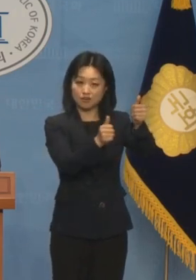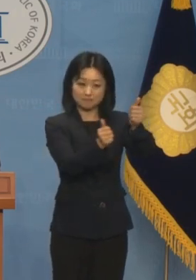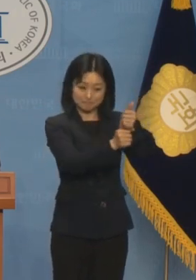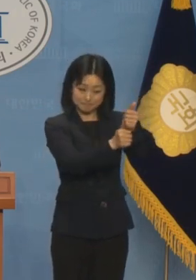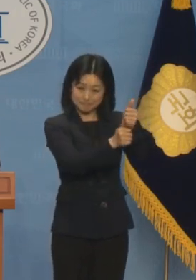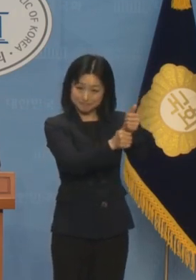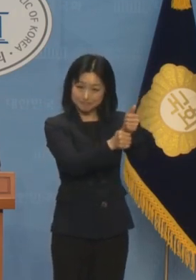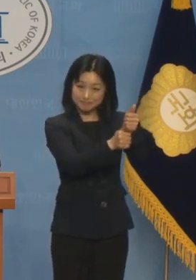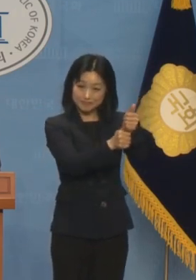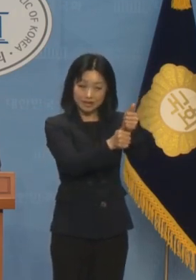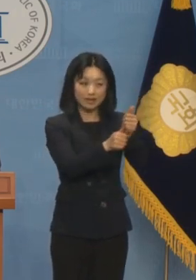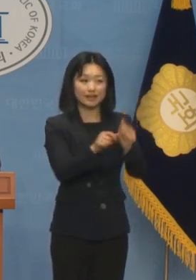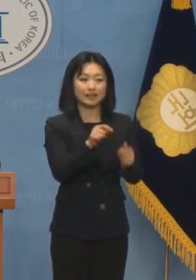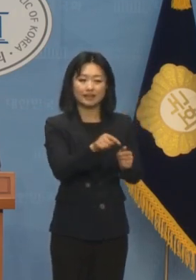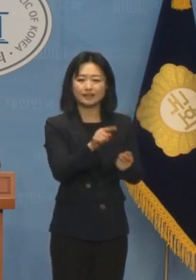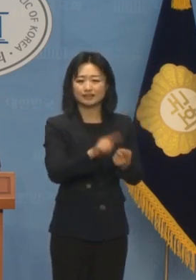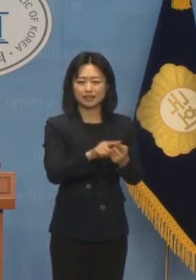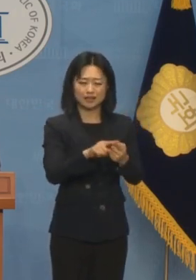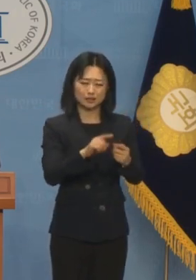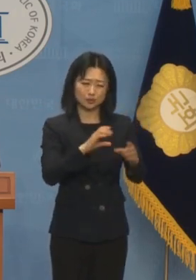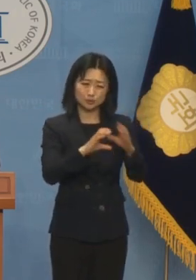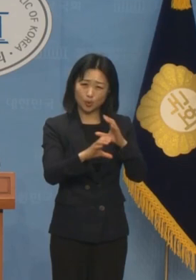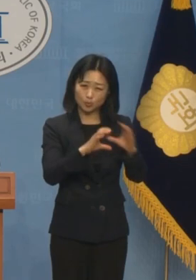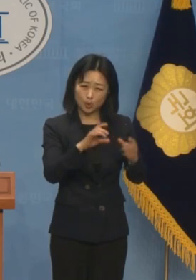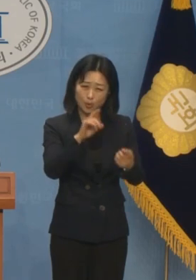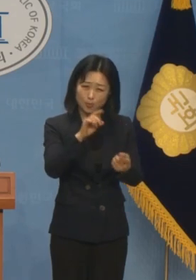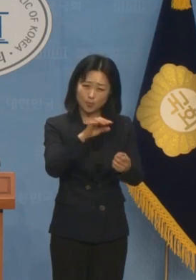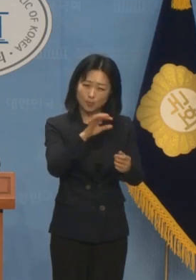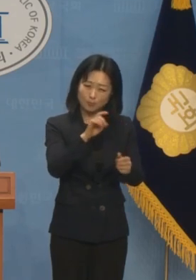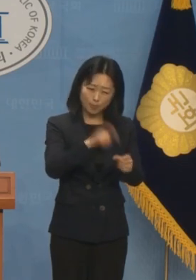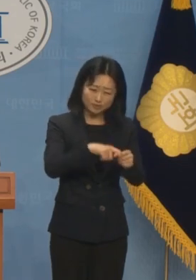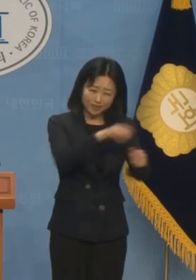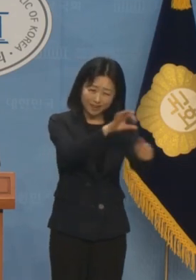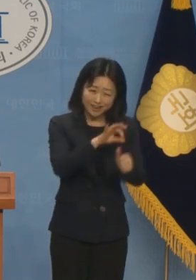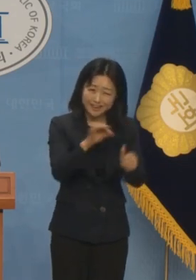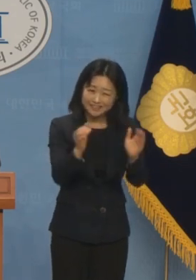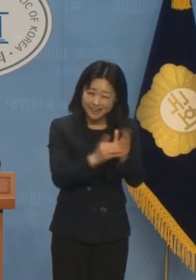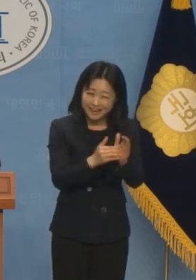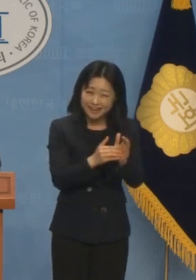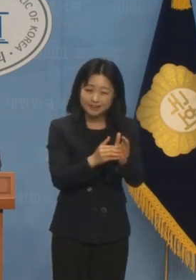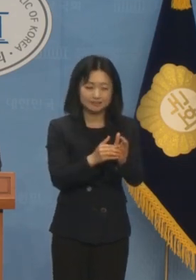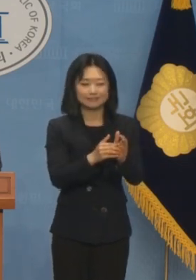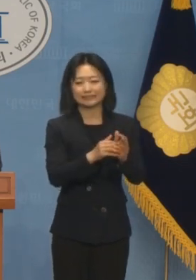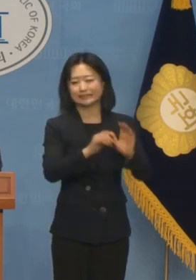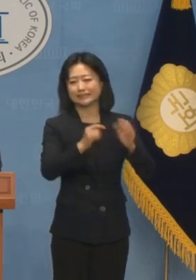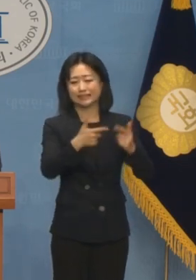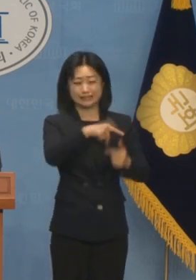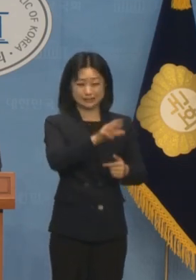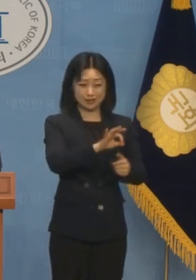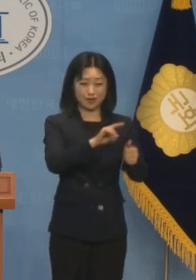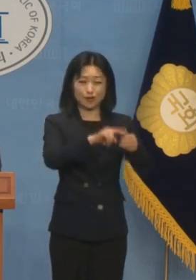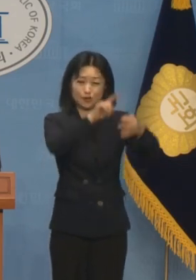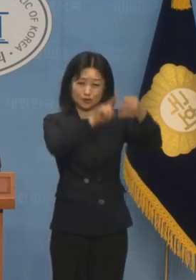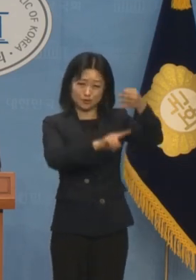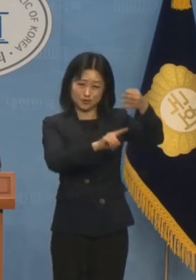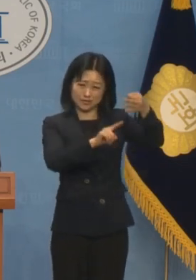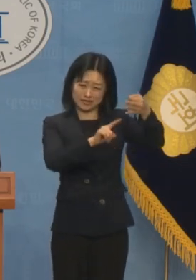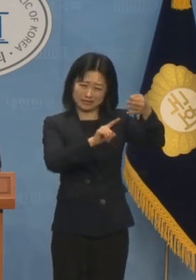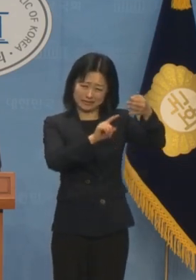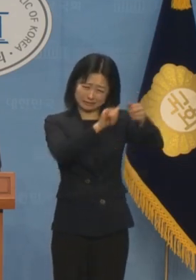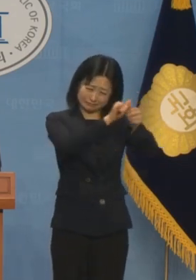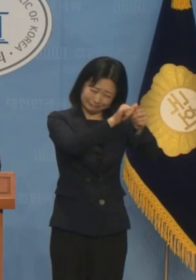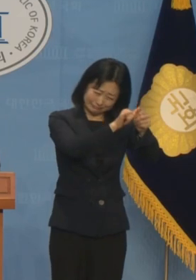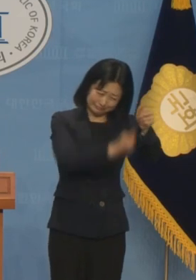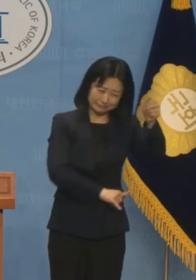임명은 설득, 소통 위한 인사라고 설명했지만 정진석은 대표적 친윤의 막말